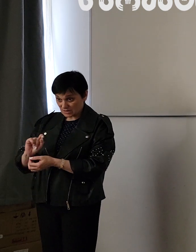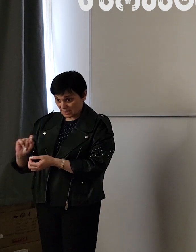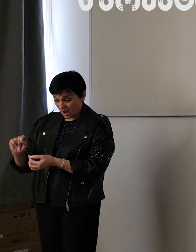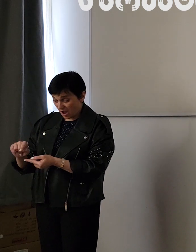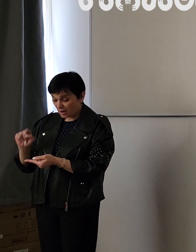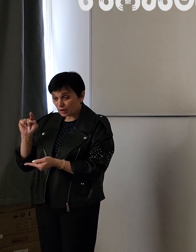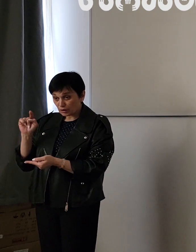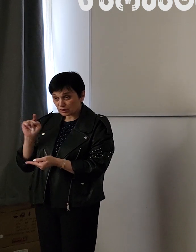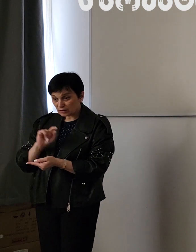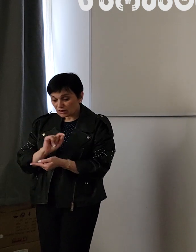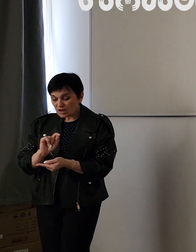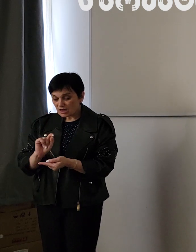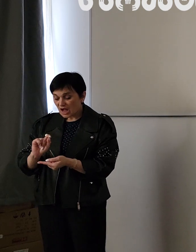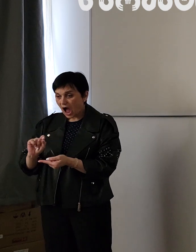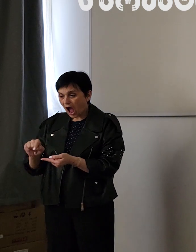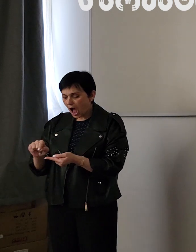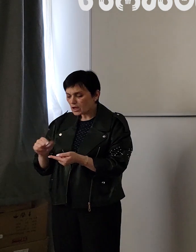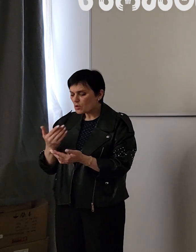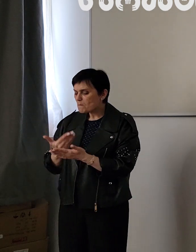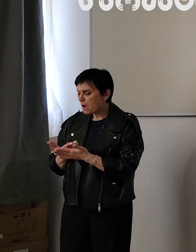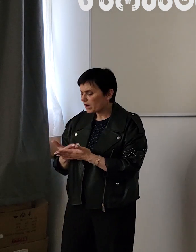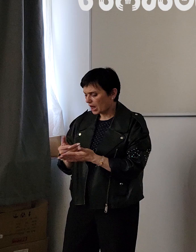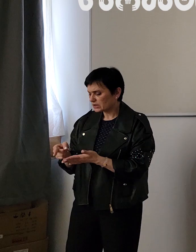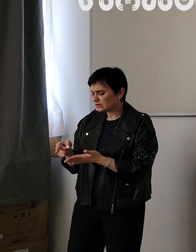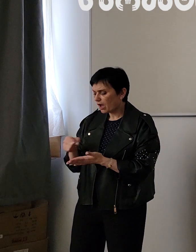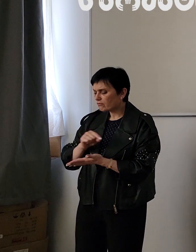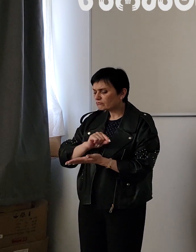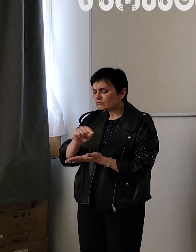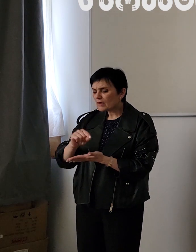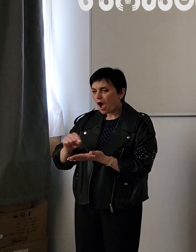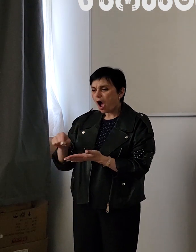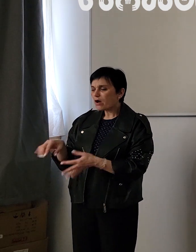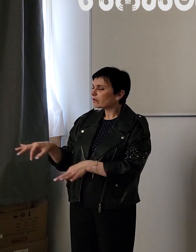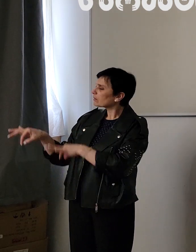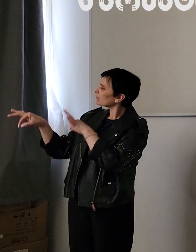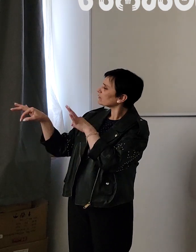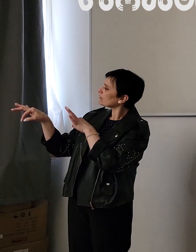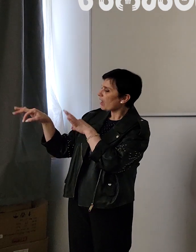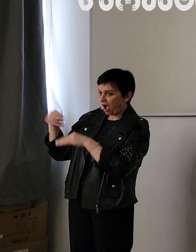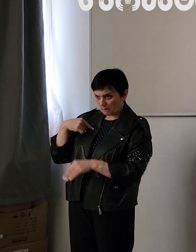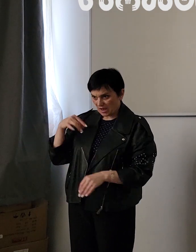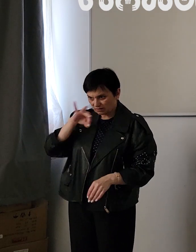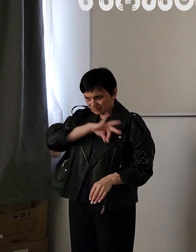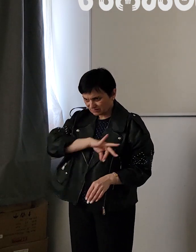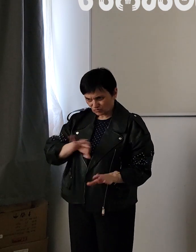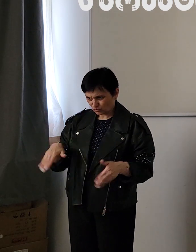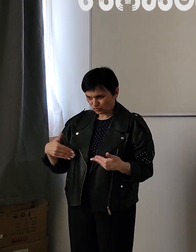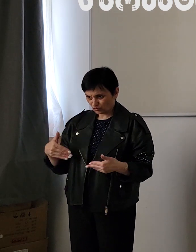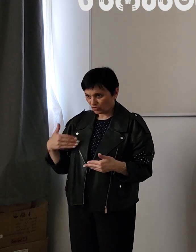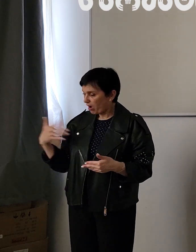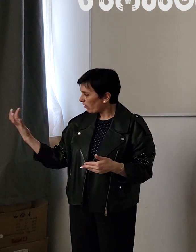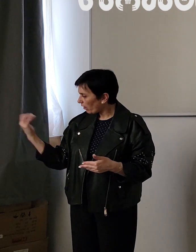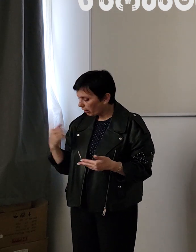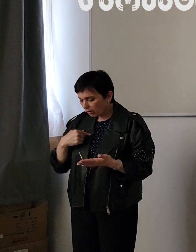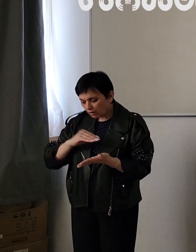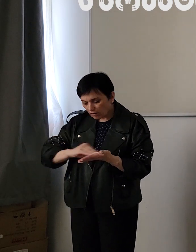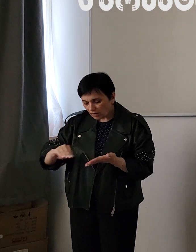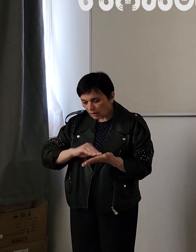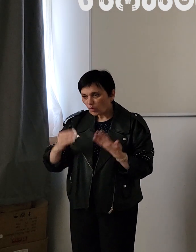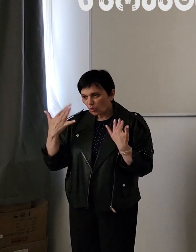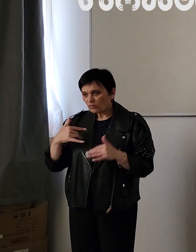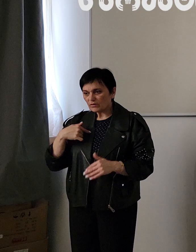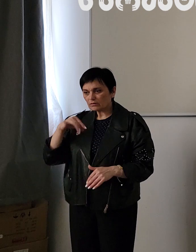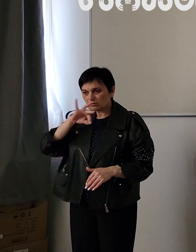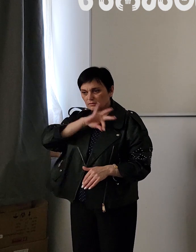მაშინ იქნება როგორც კალამი, შემდგარი კალამი მაშინ იდგება, როცა ვიღაცას გამოადგება რაღაცაში. თუ იმით